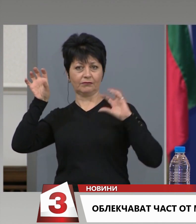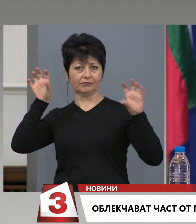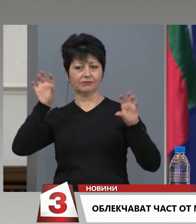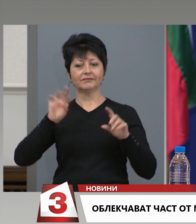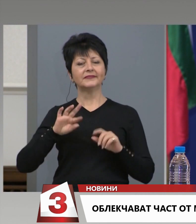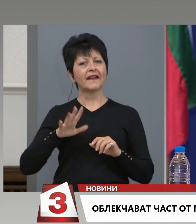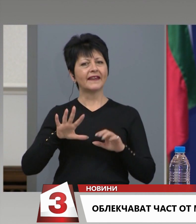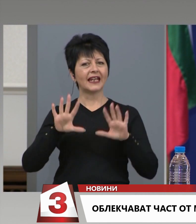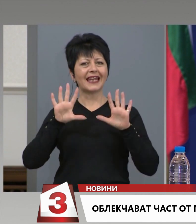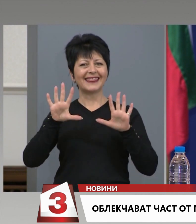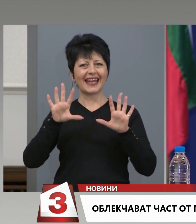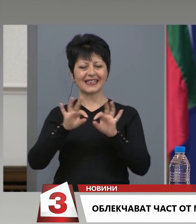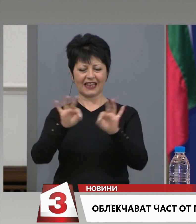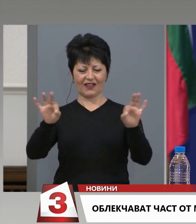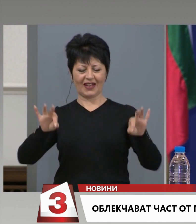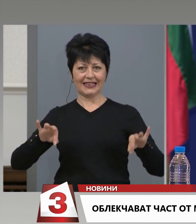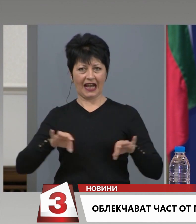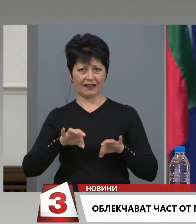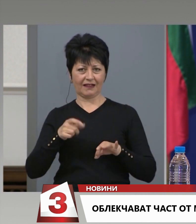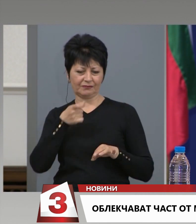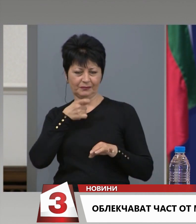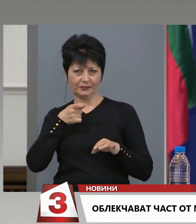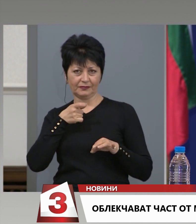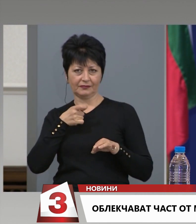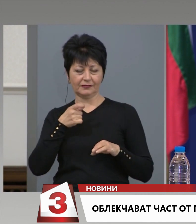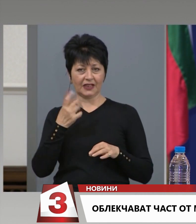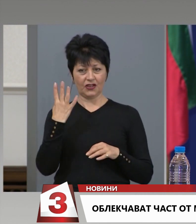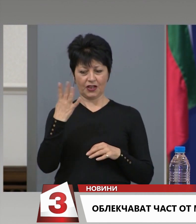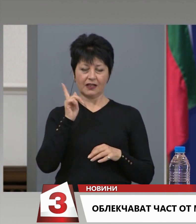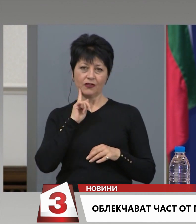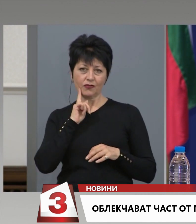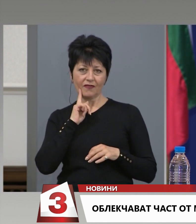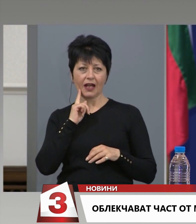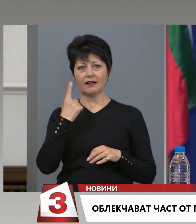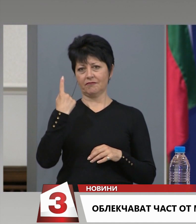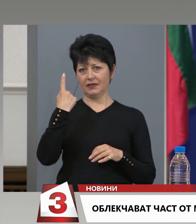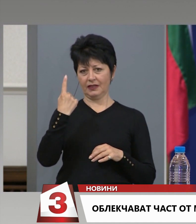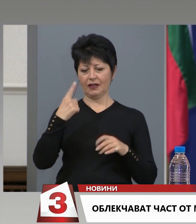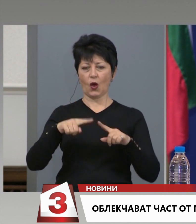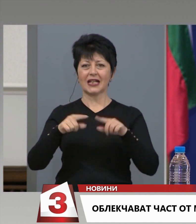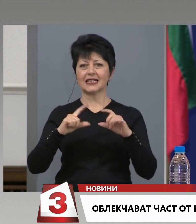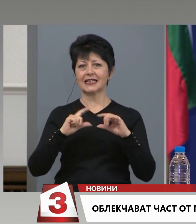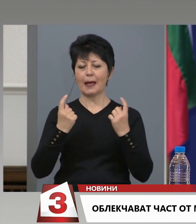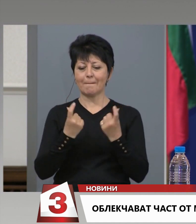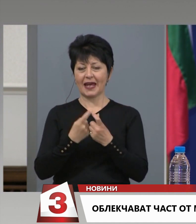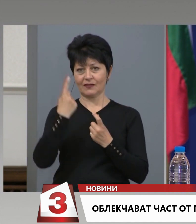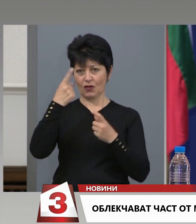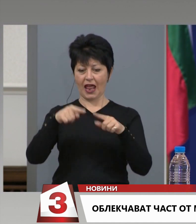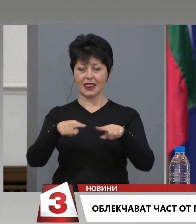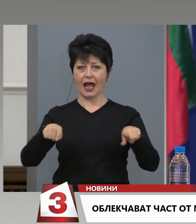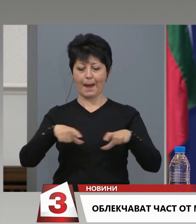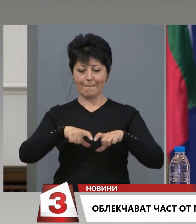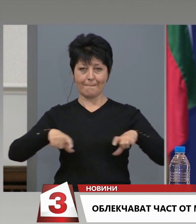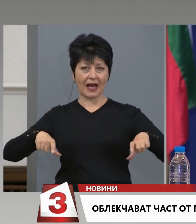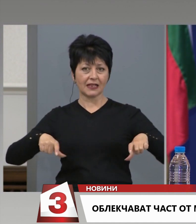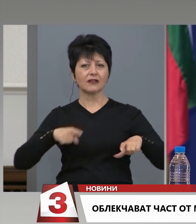10 квадрата 4 човека, дали ако е семейство на една маса, това допълнително ще бъде описано, за